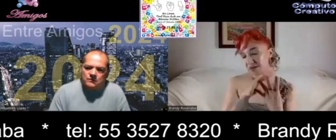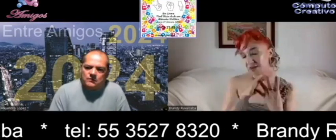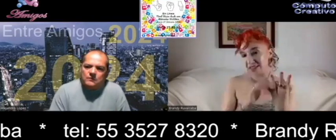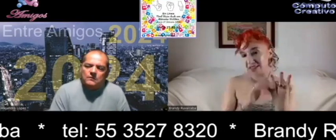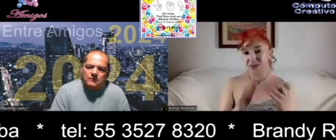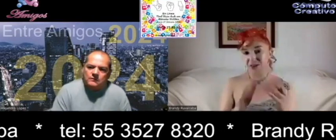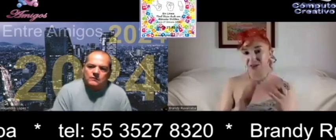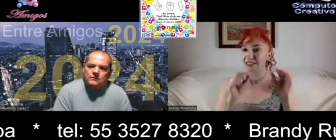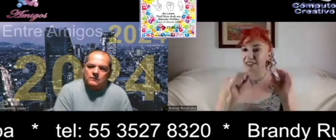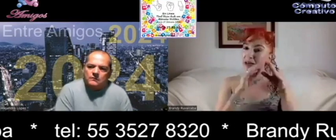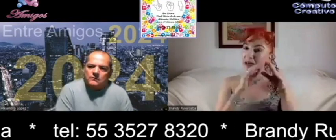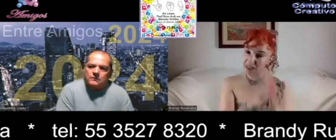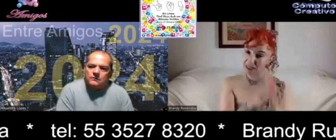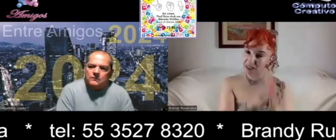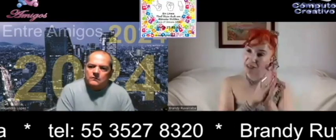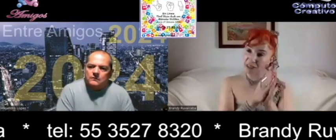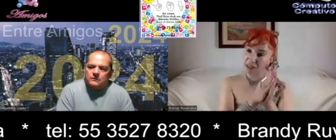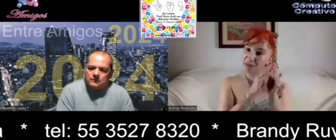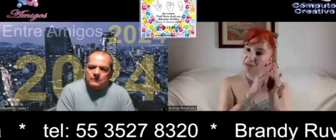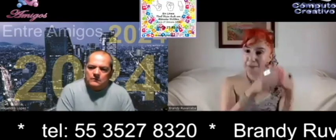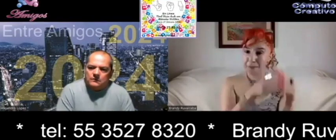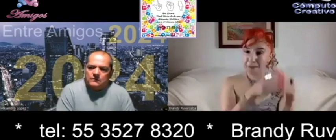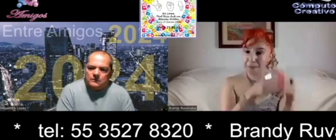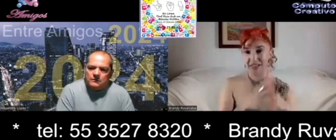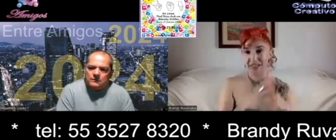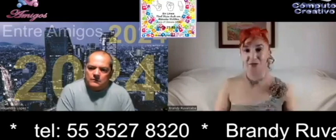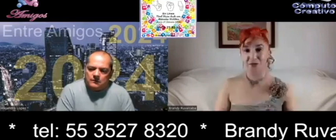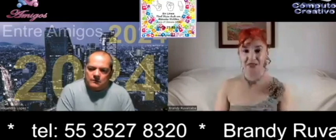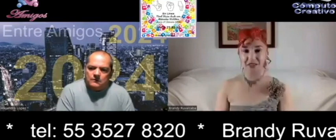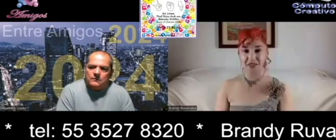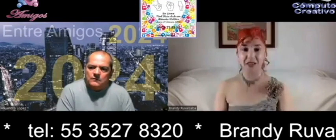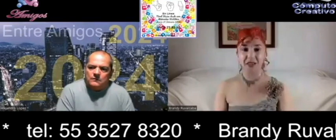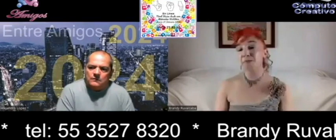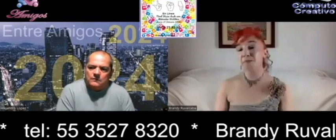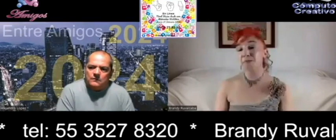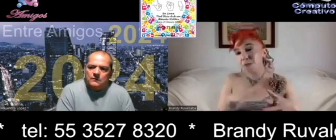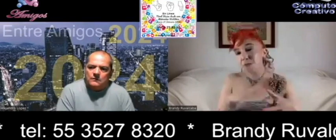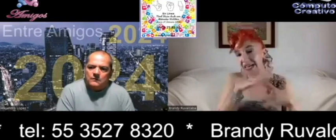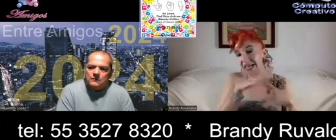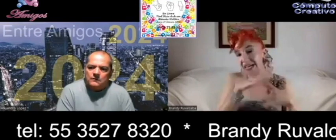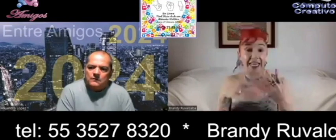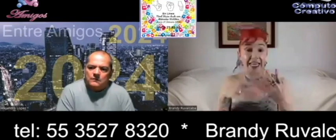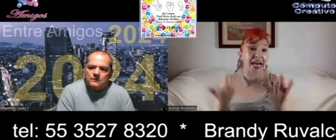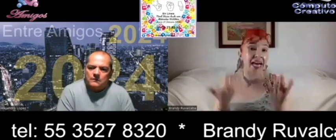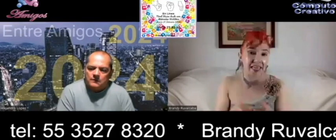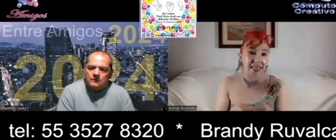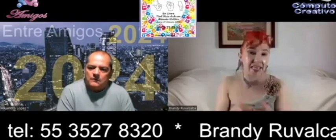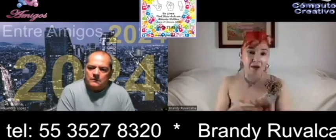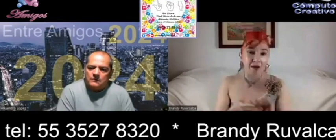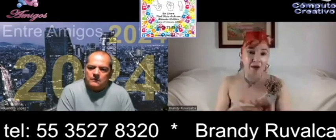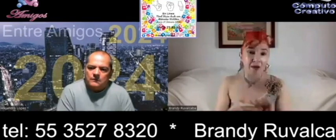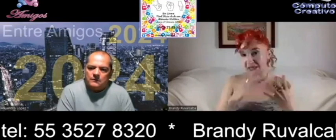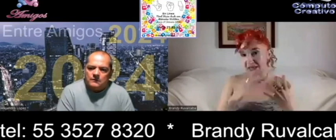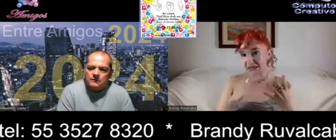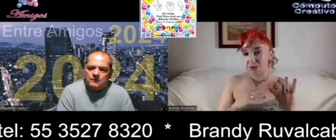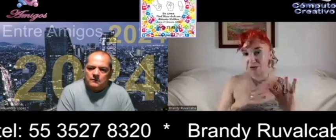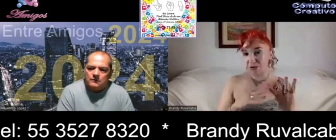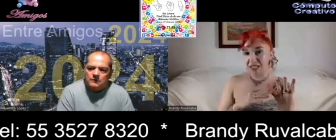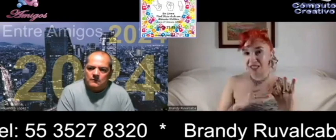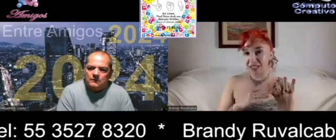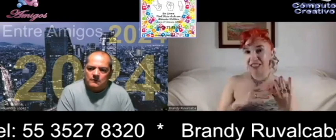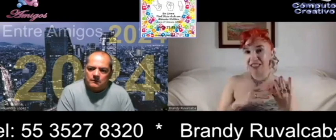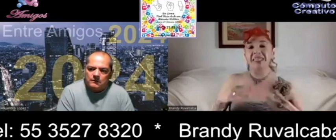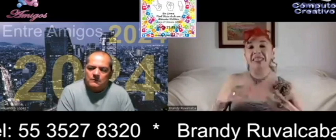señas internacional que se usa específicamente para ese tipo de cosas. Y para comunicarte en el día a día, pues aprendes la lengua